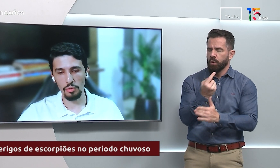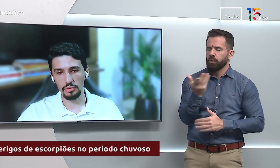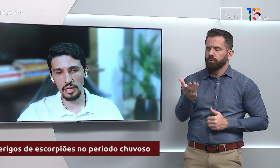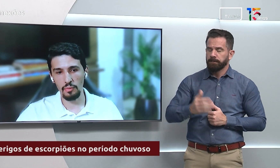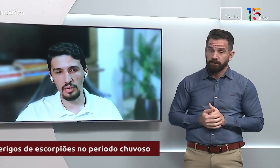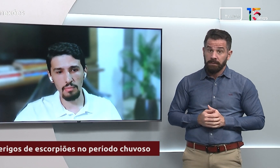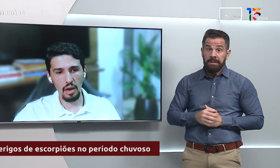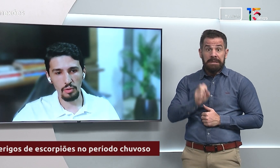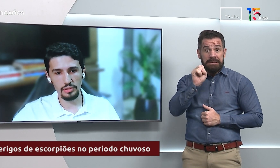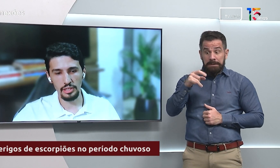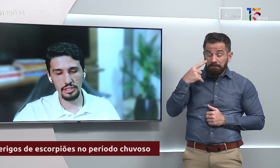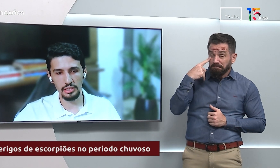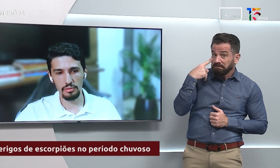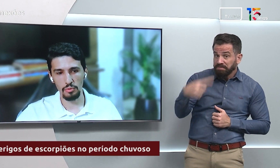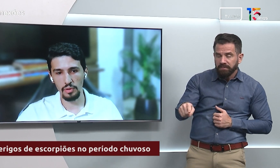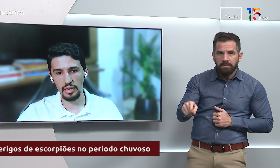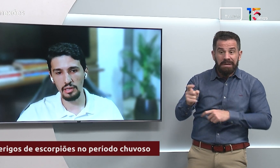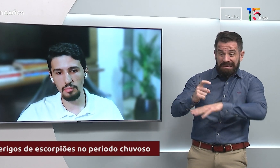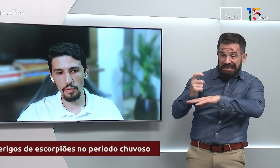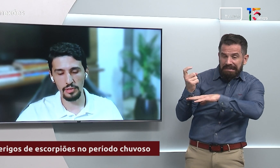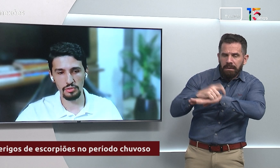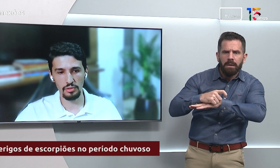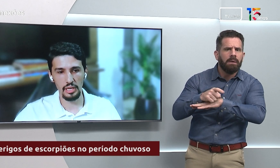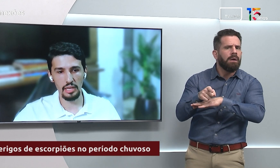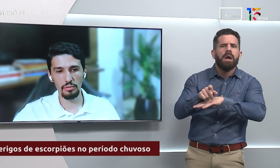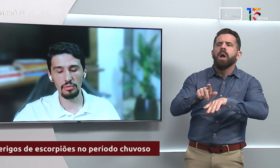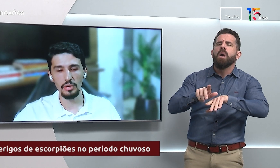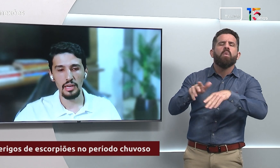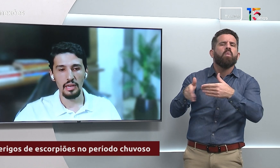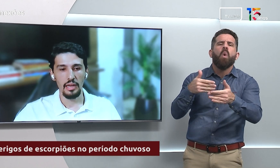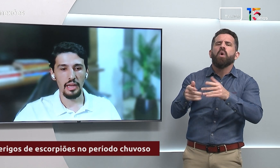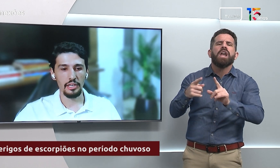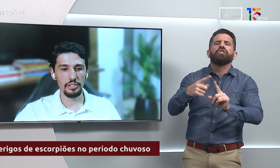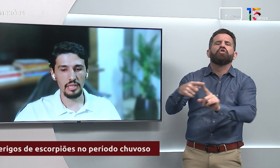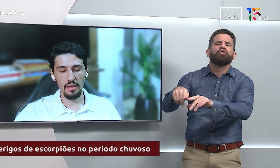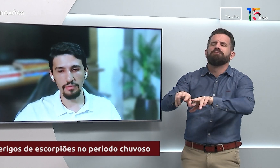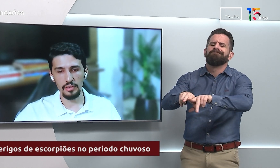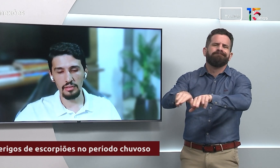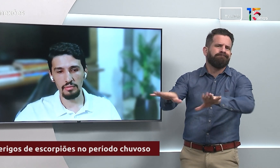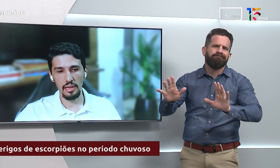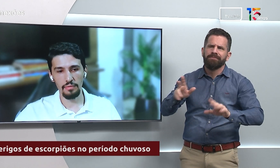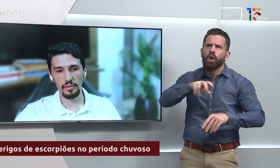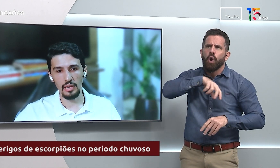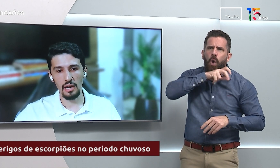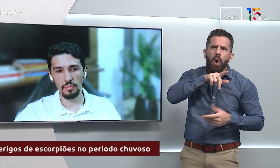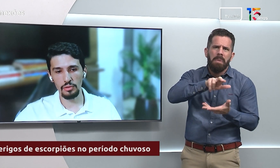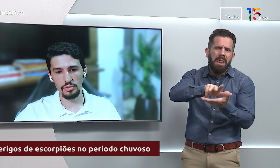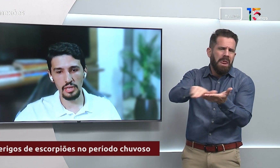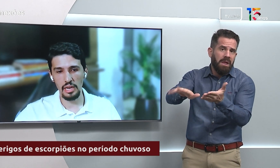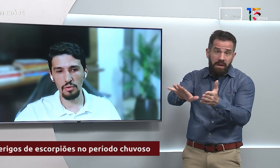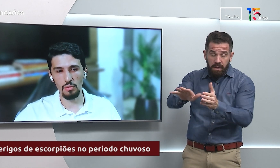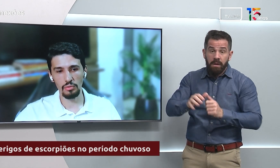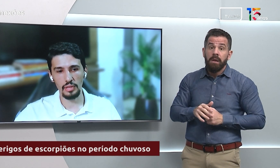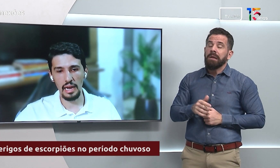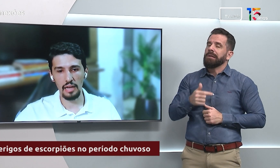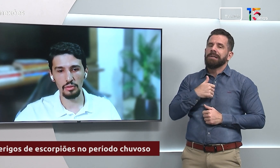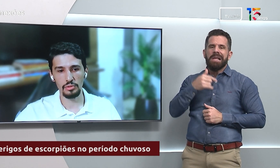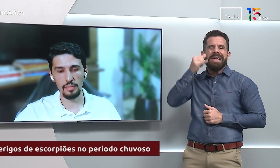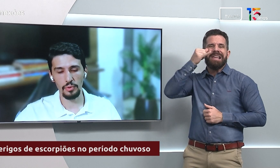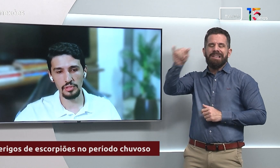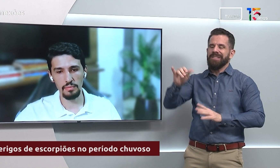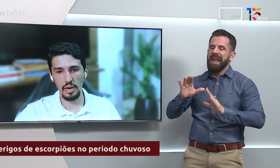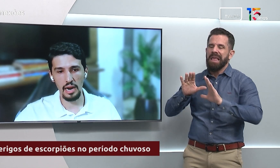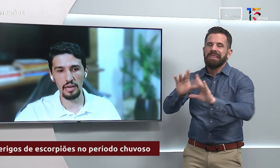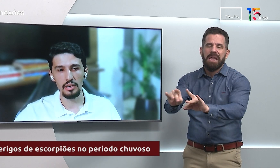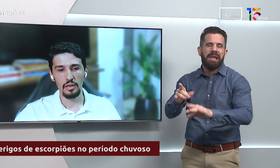que encontrar um animal, seja qualquer animal peçonhento, a gente deve evitar o manuseio, o contato,